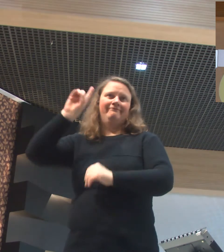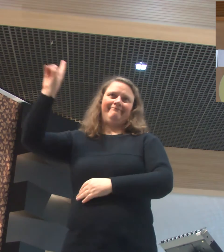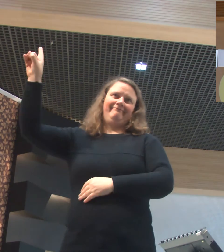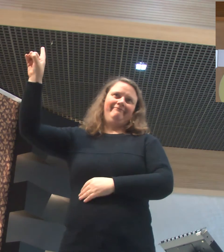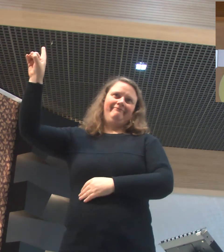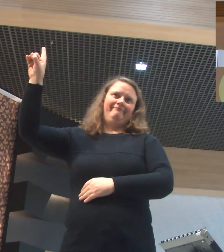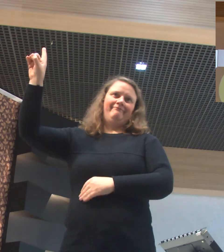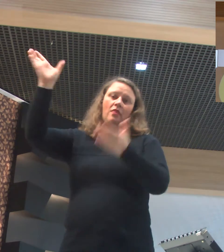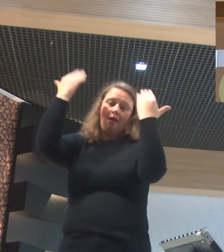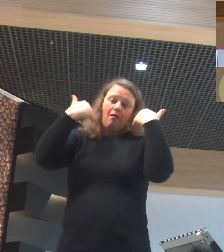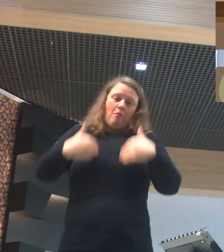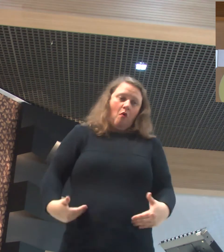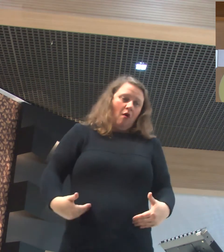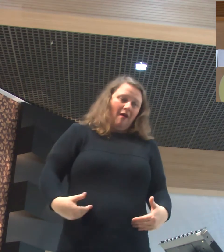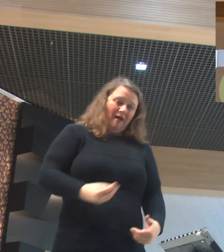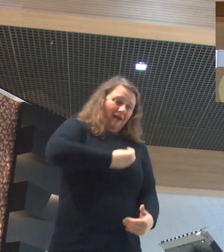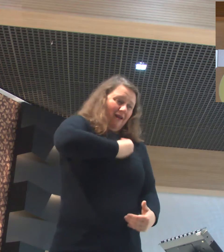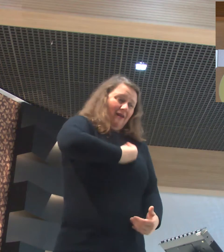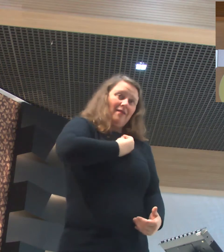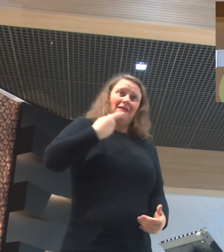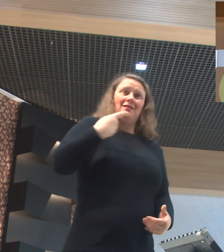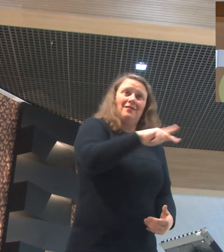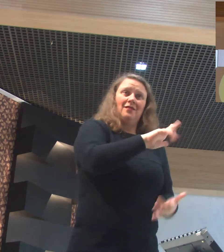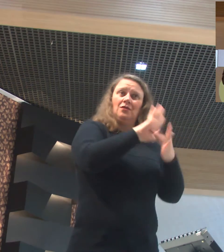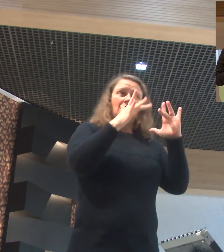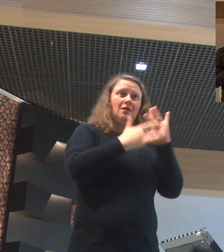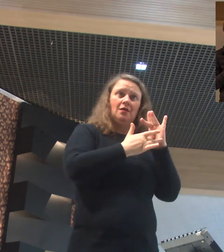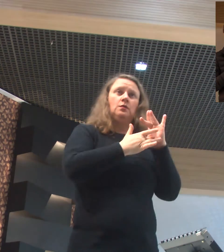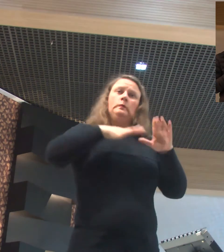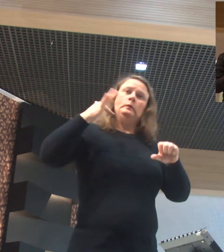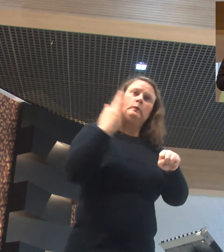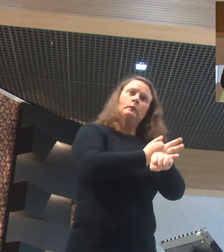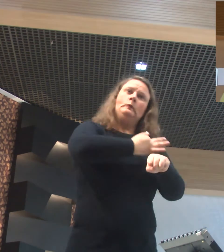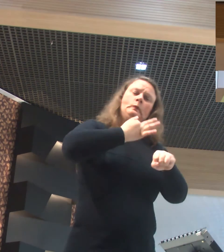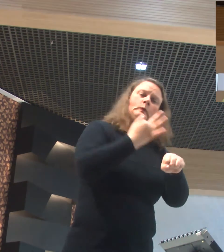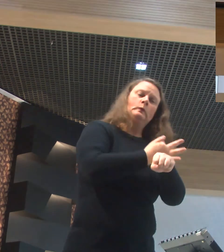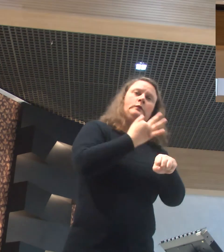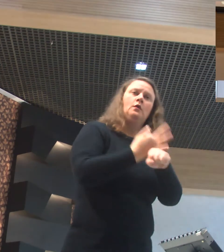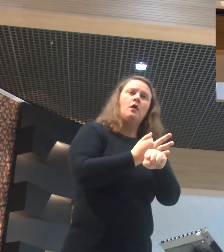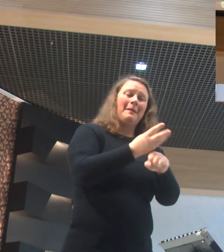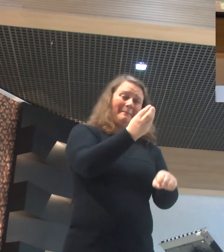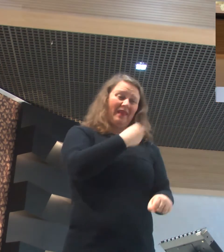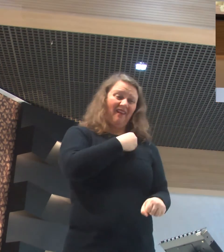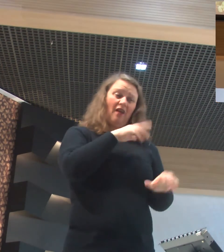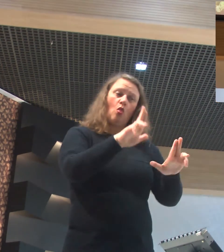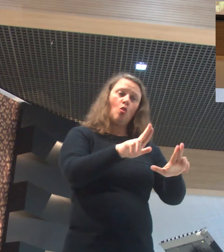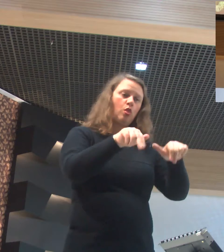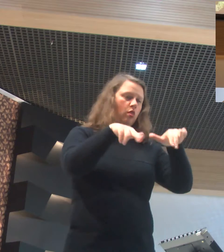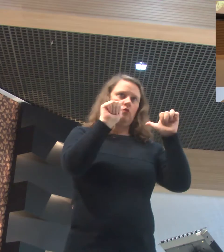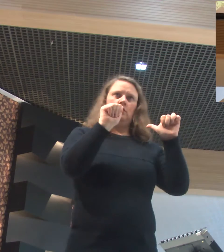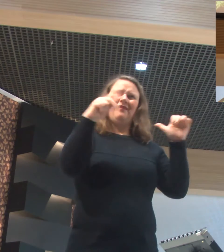cumpriu nele mesmo. Jesus foi aquele que nunca pecou, que